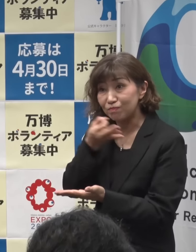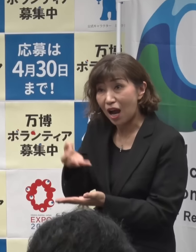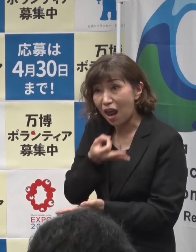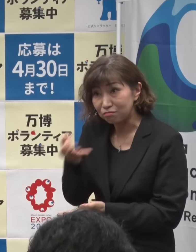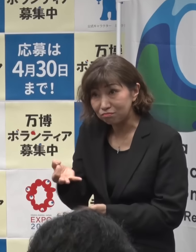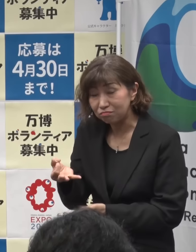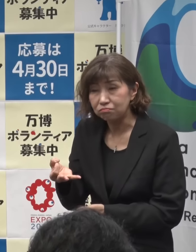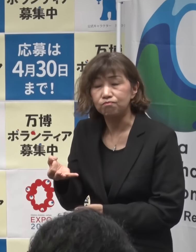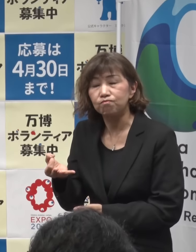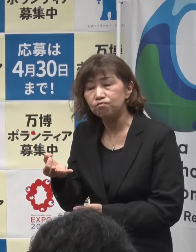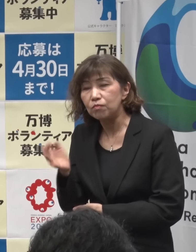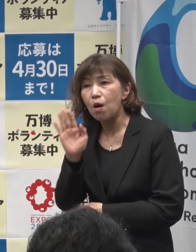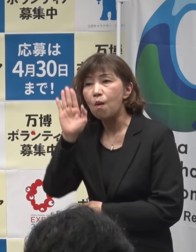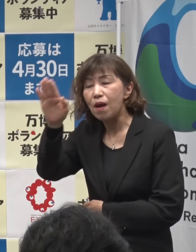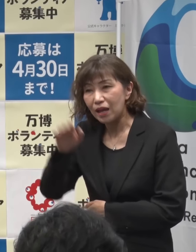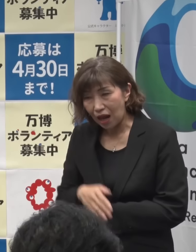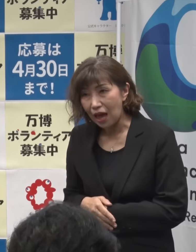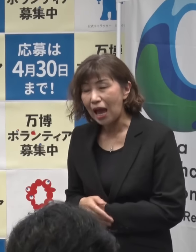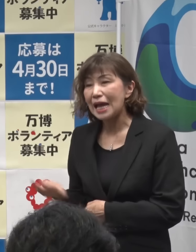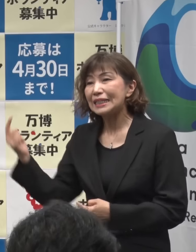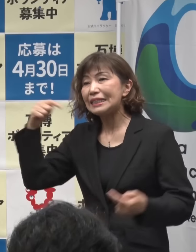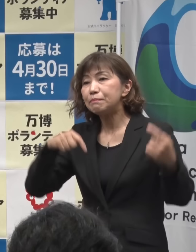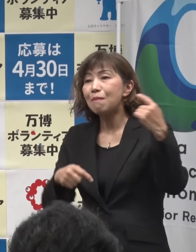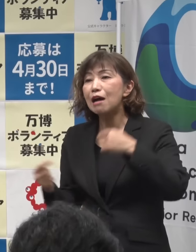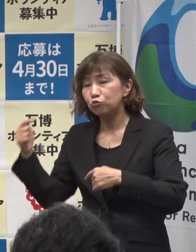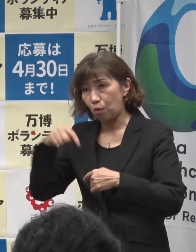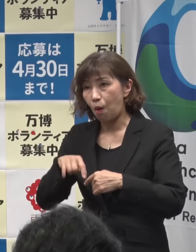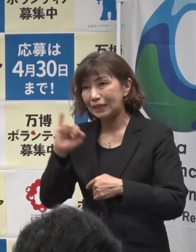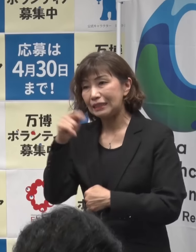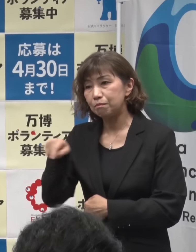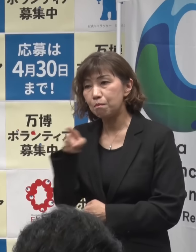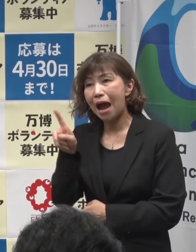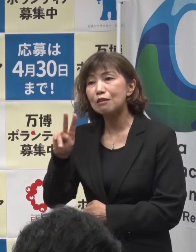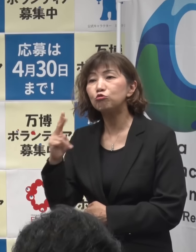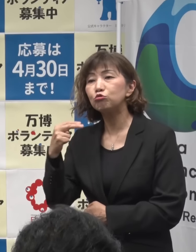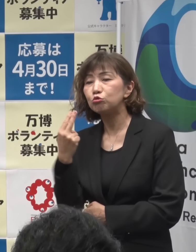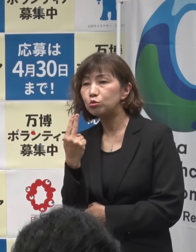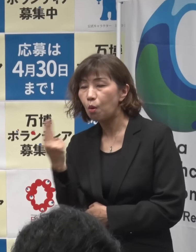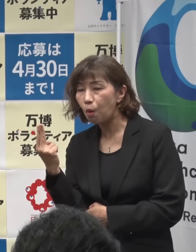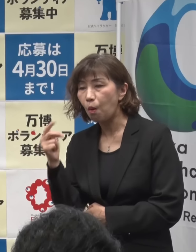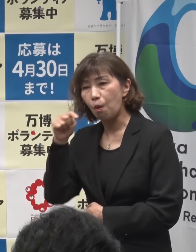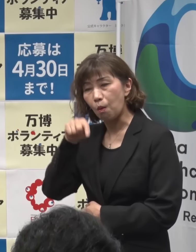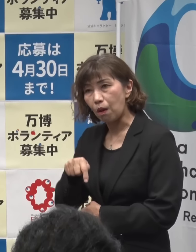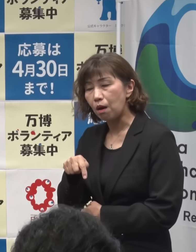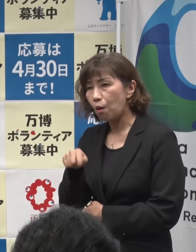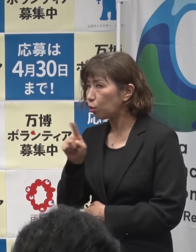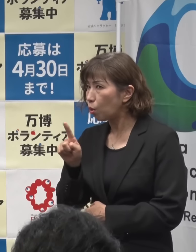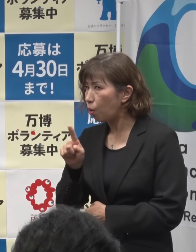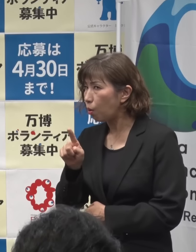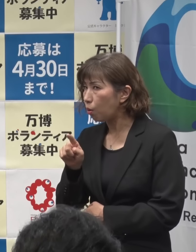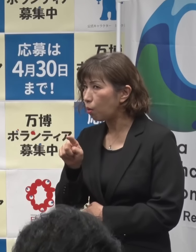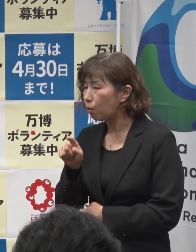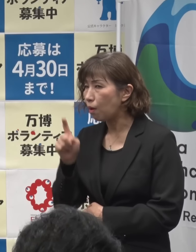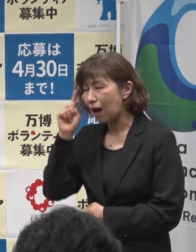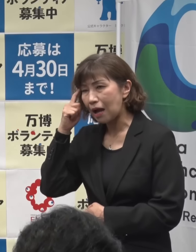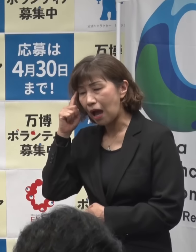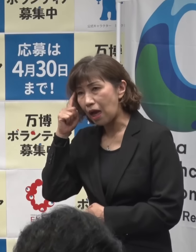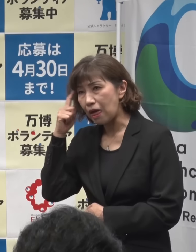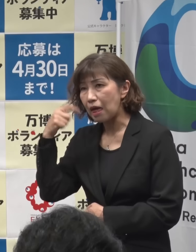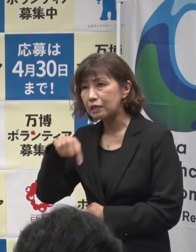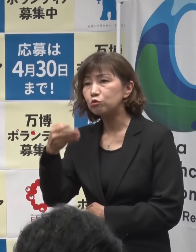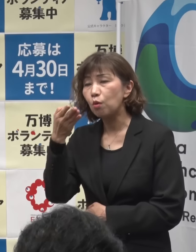これからインバウンドというのをどういうふうに捉えていくのかっていう視点が 国の中で外国人観光客徴収金ということ